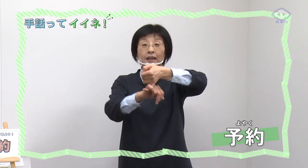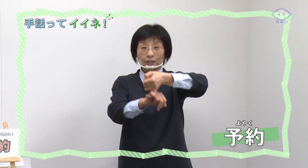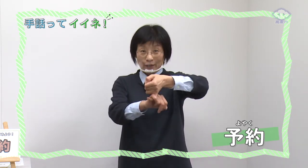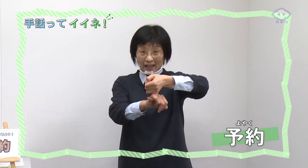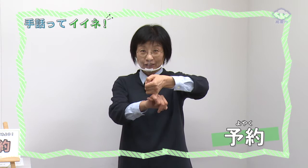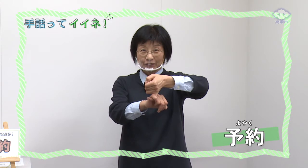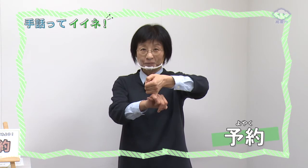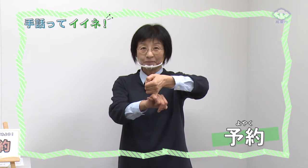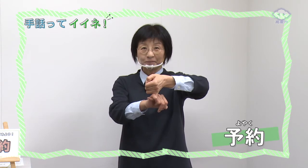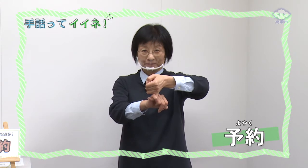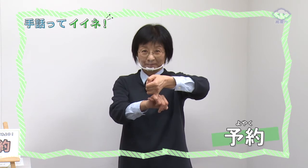予約。